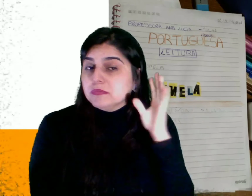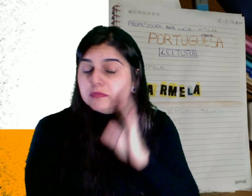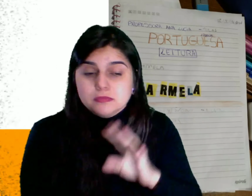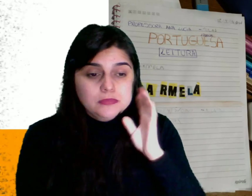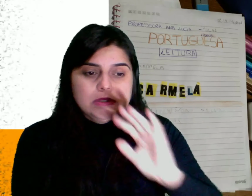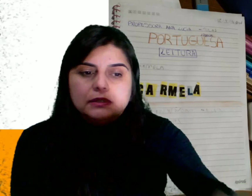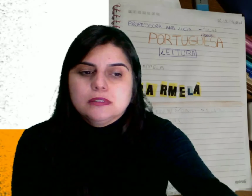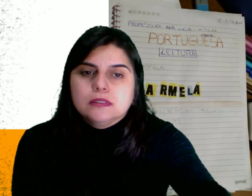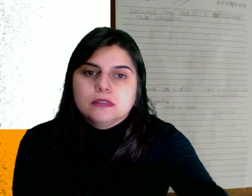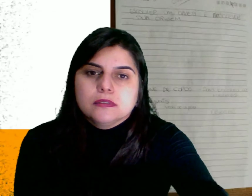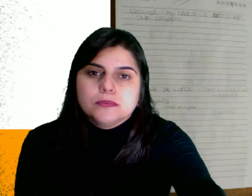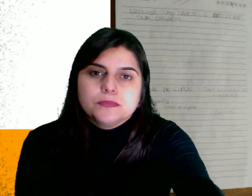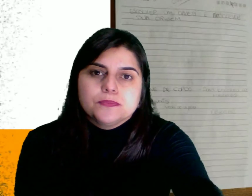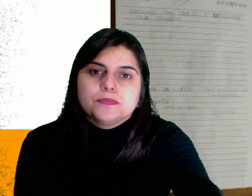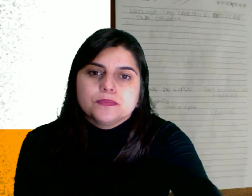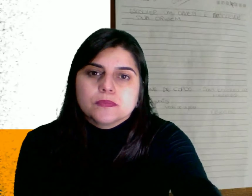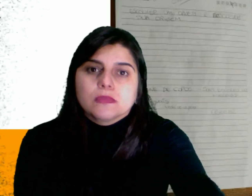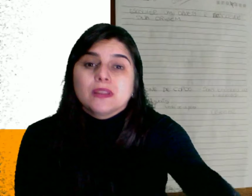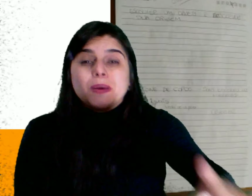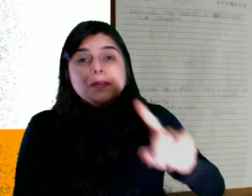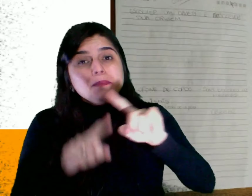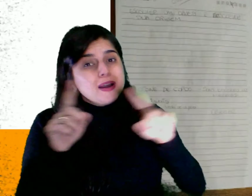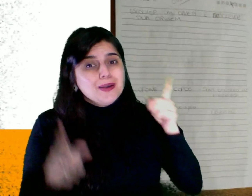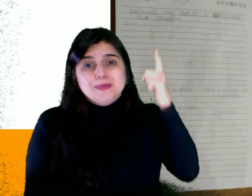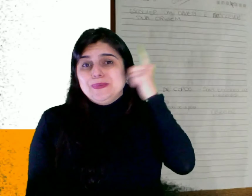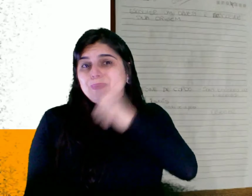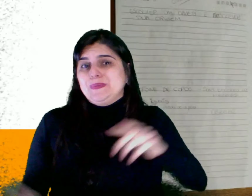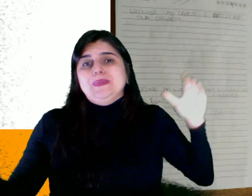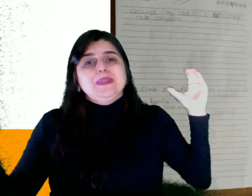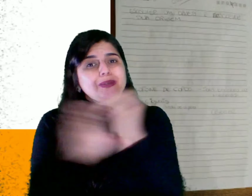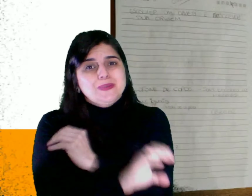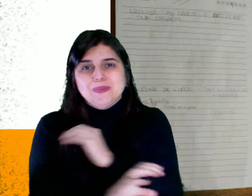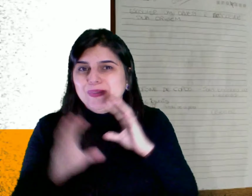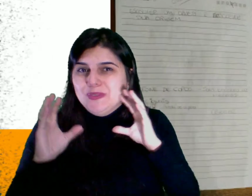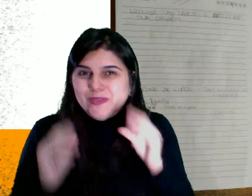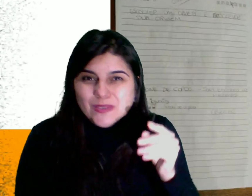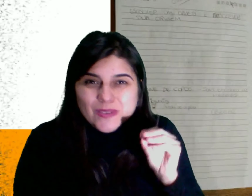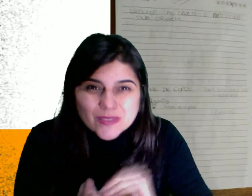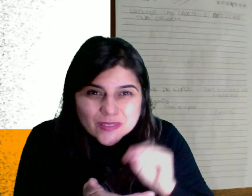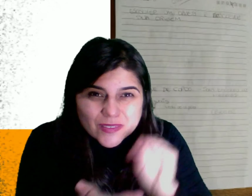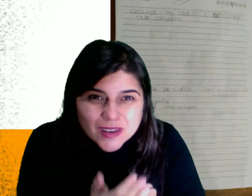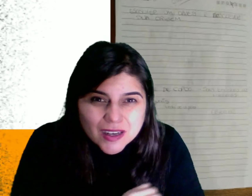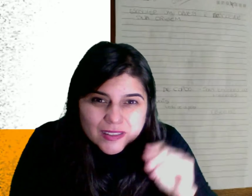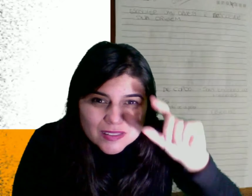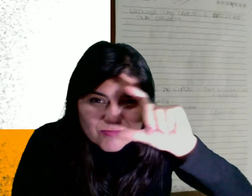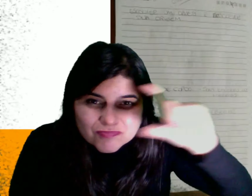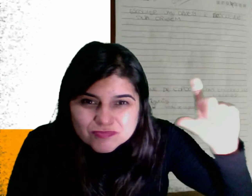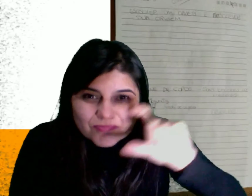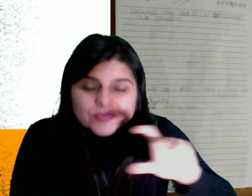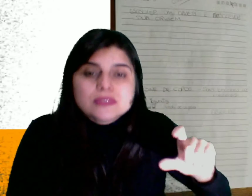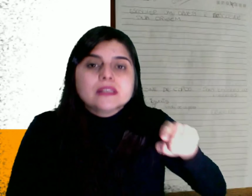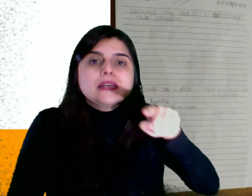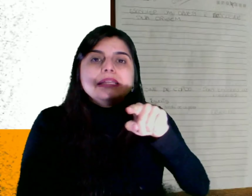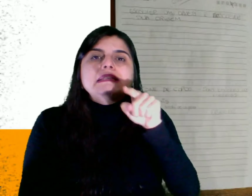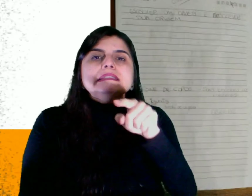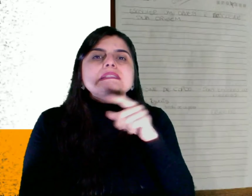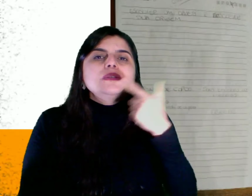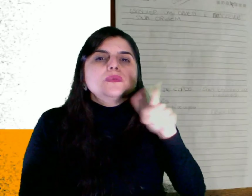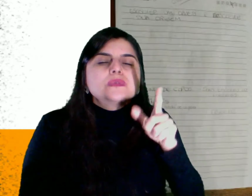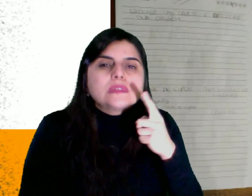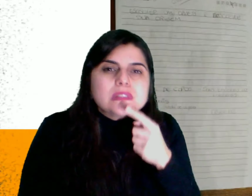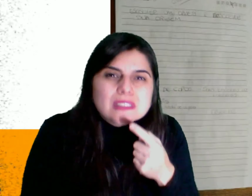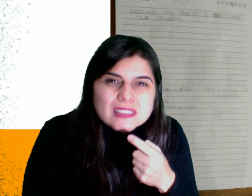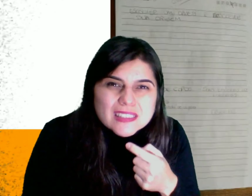da história, fazer o recorte. Ele amou essa parte dos recortes, foi algo muito legal. Mas a gente não conseguiu